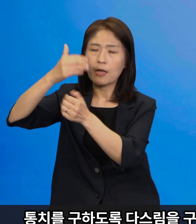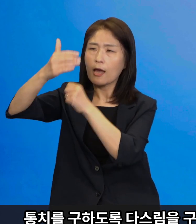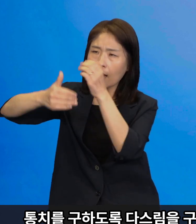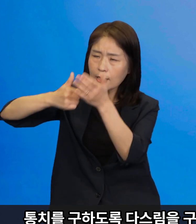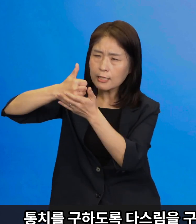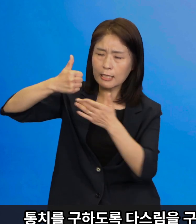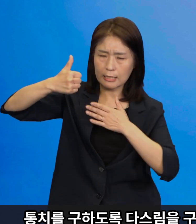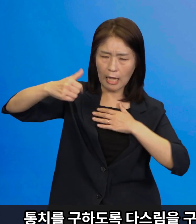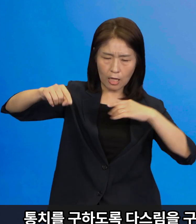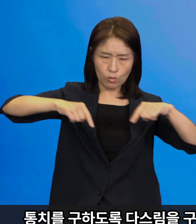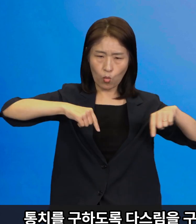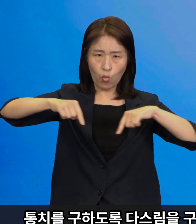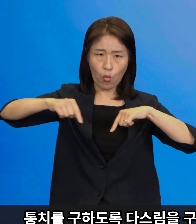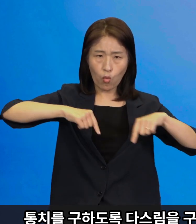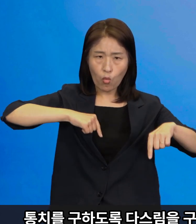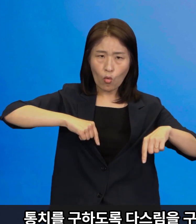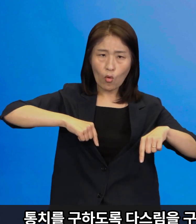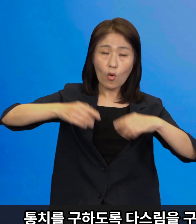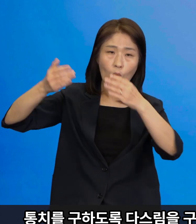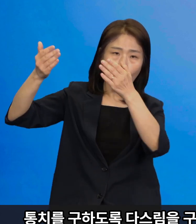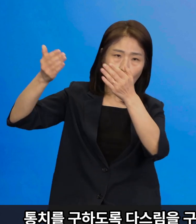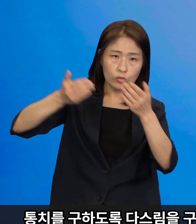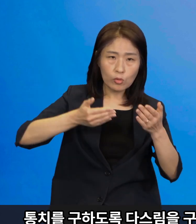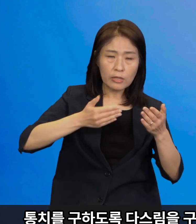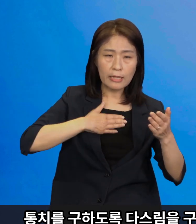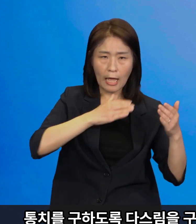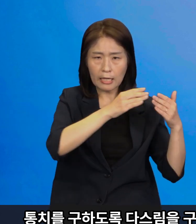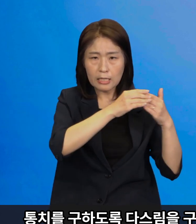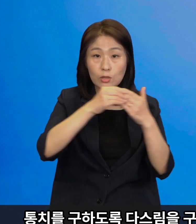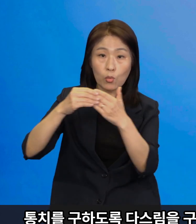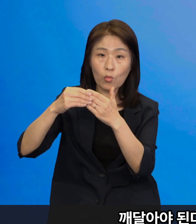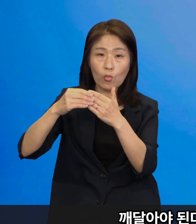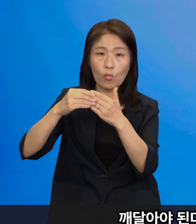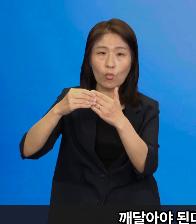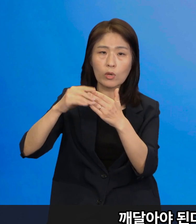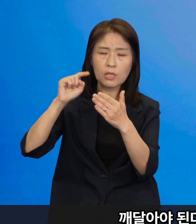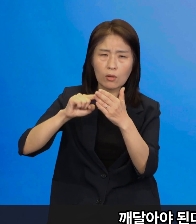구하도록, 다스림을 구하도록 나를 인도하고 계시구나 하는 것을